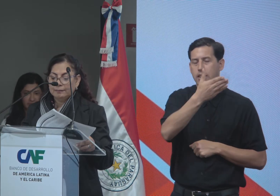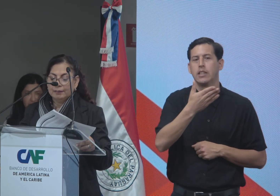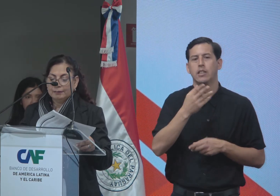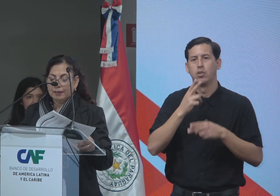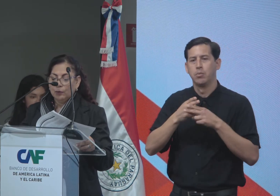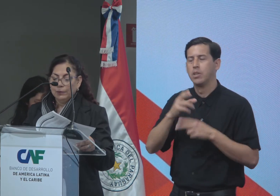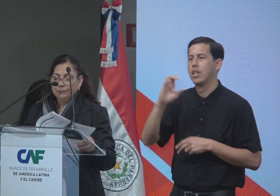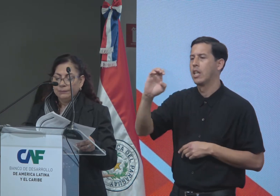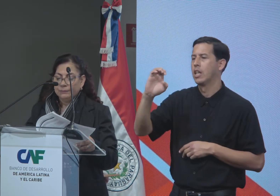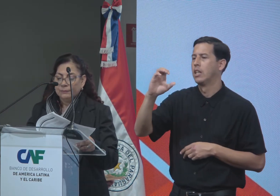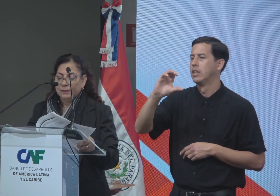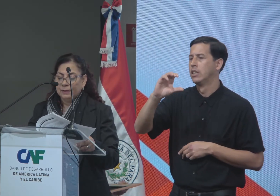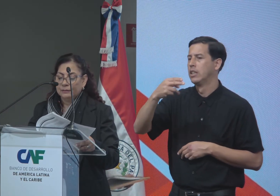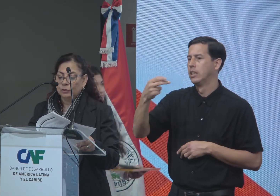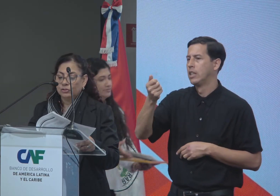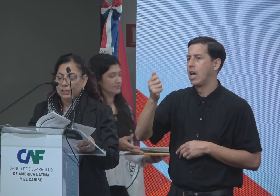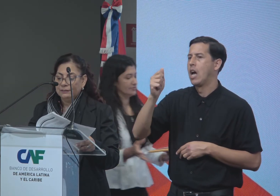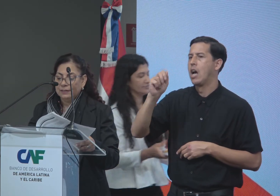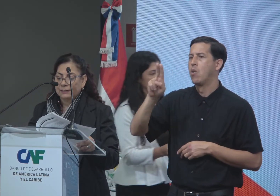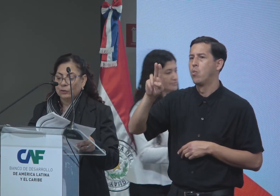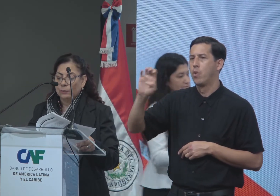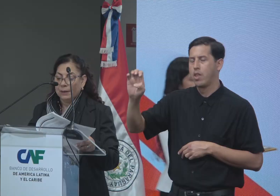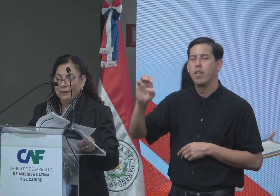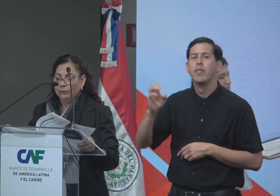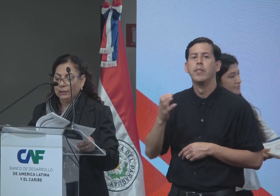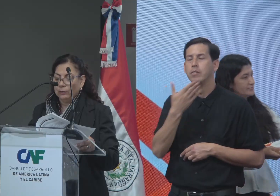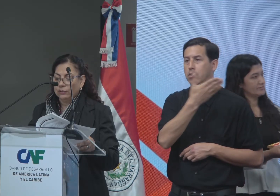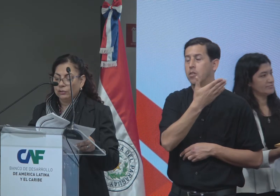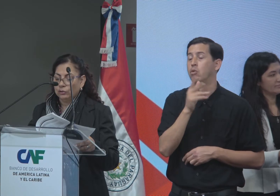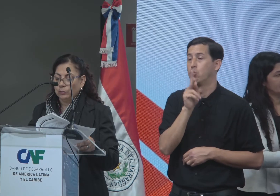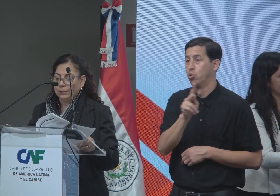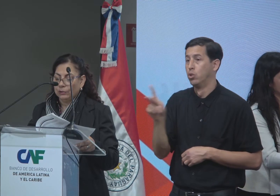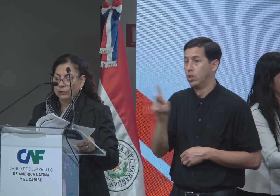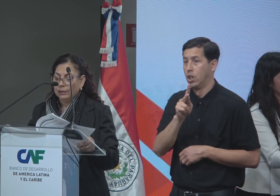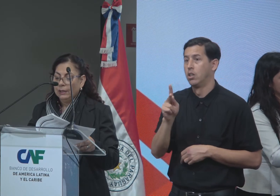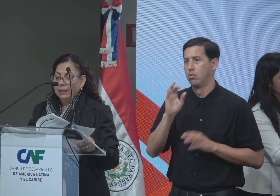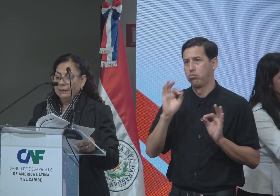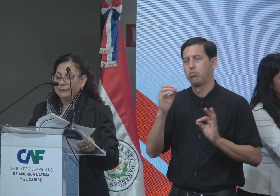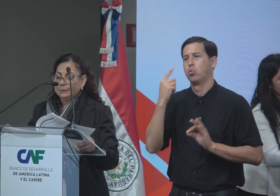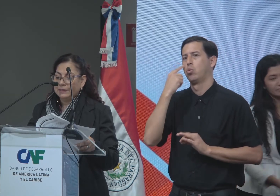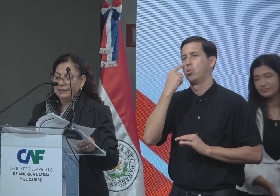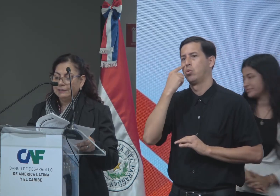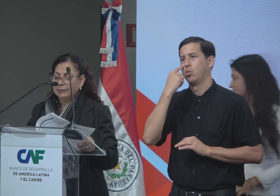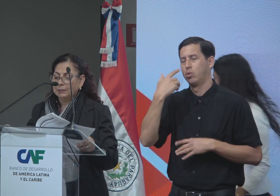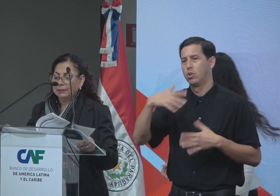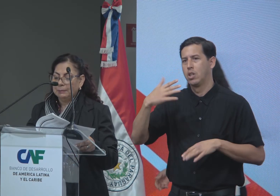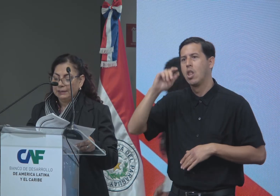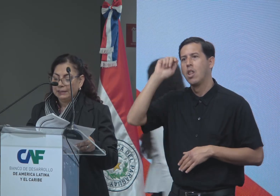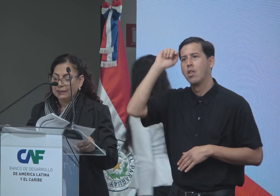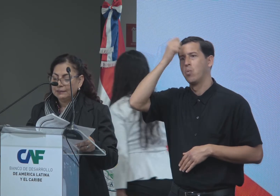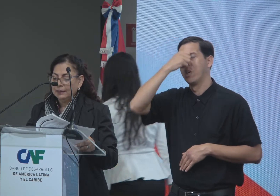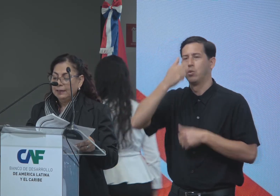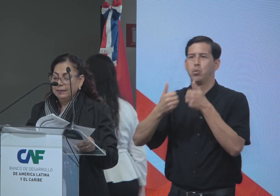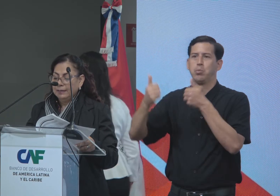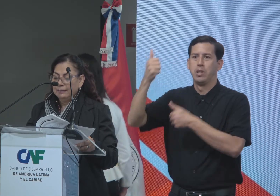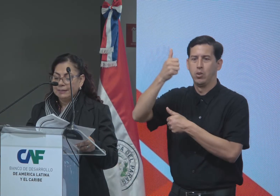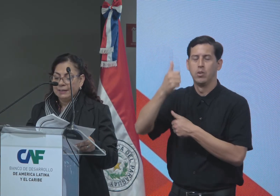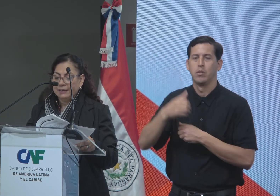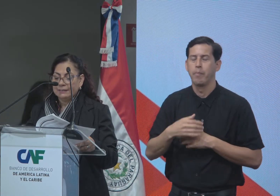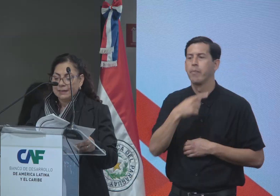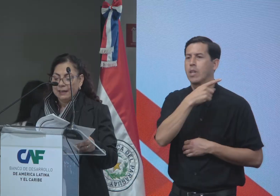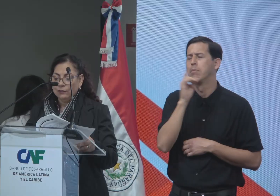Andrés Echagüe es docente renombrado en la educación superior. Es especialista en matemáticas y